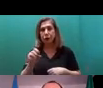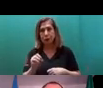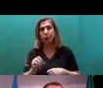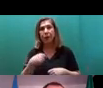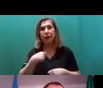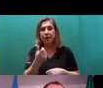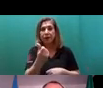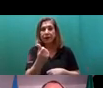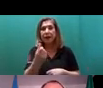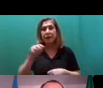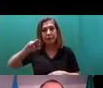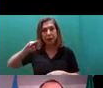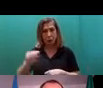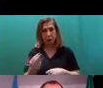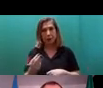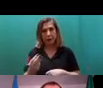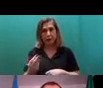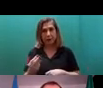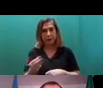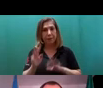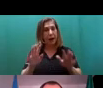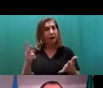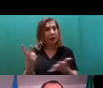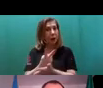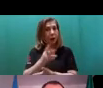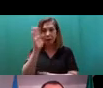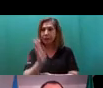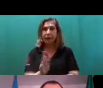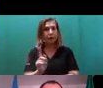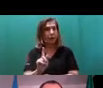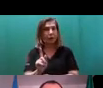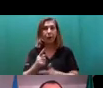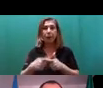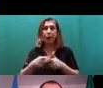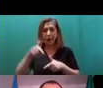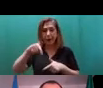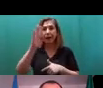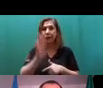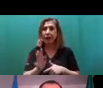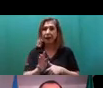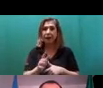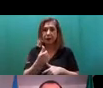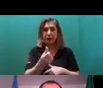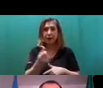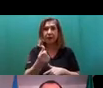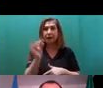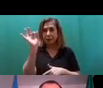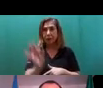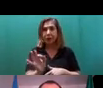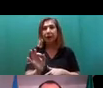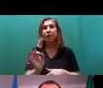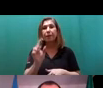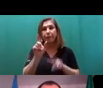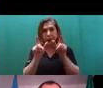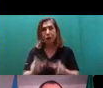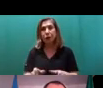Mas isso não acontece no Brasil. Por aqui, 66% das pessoas vivem em